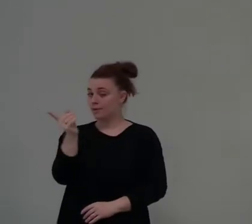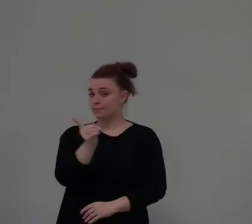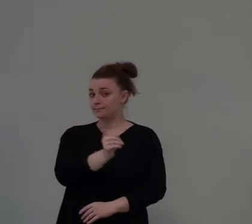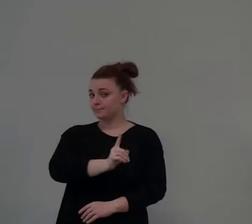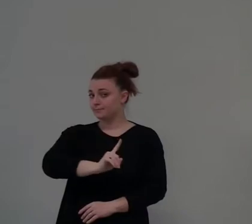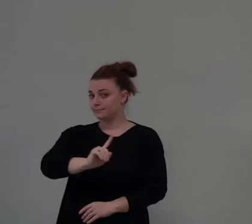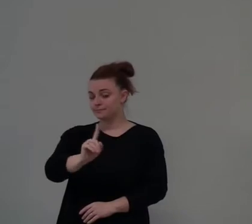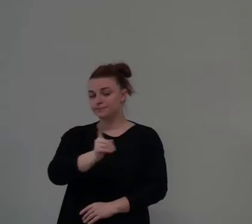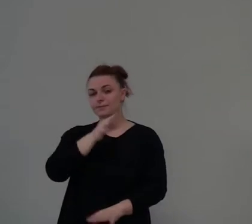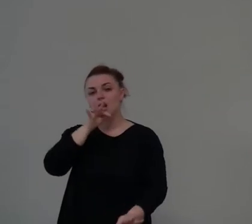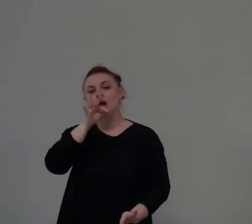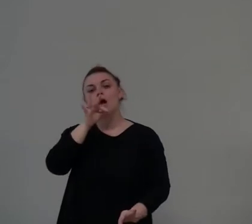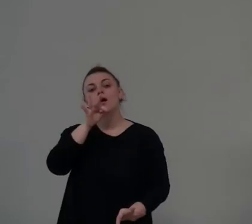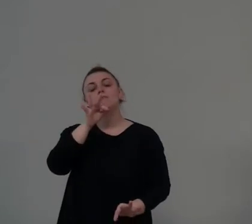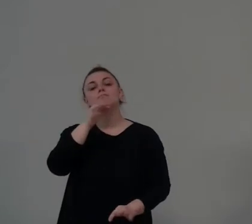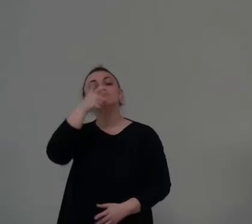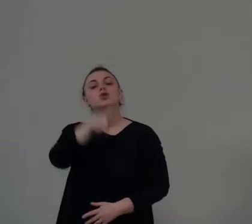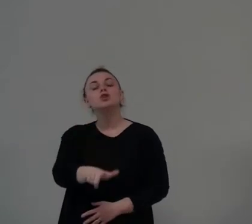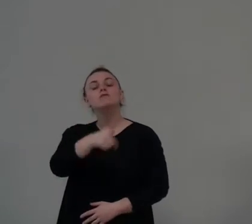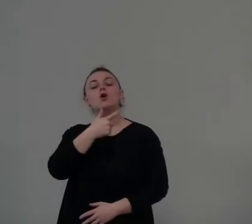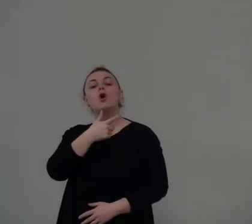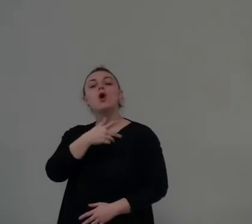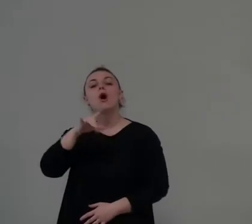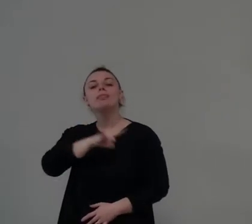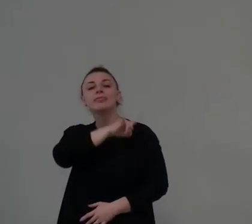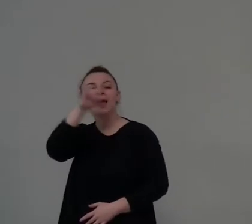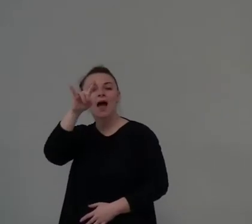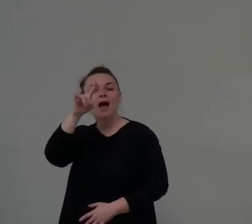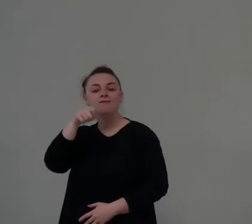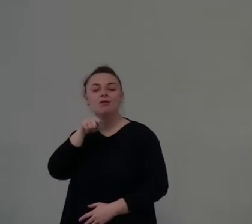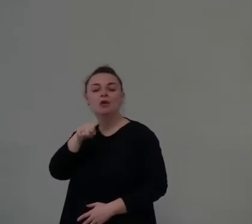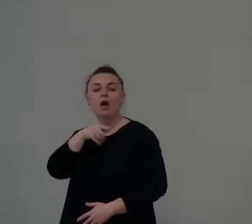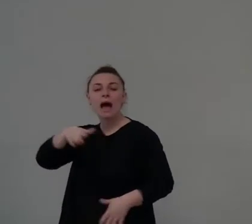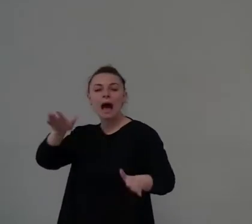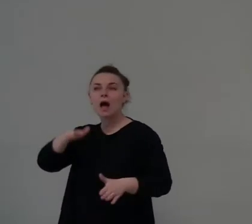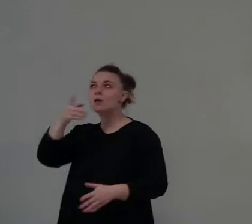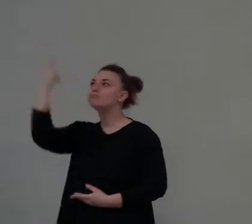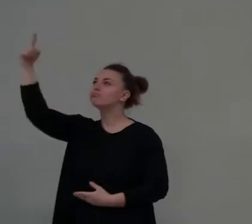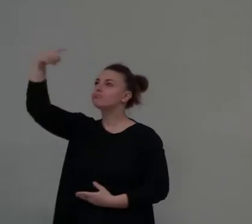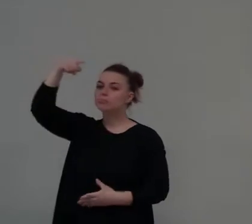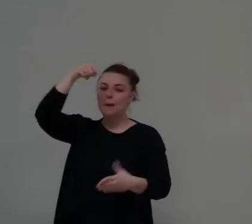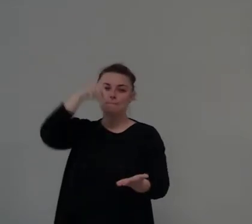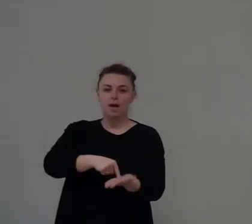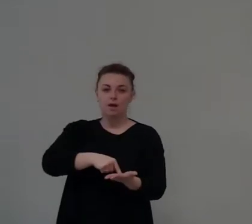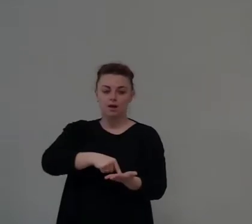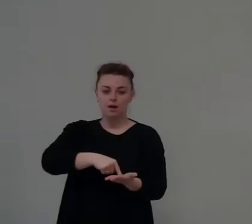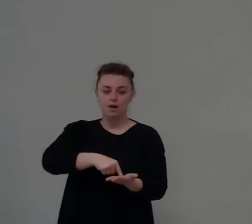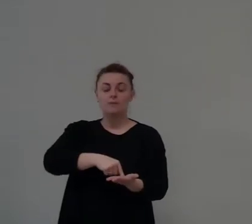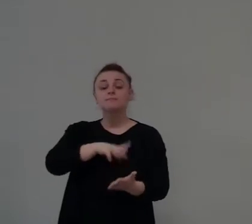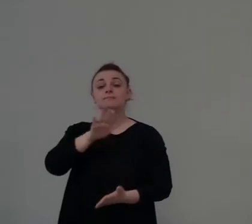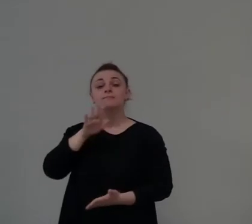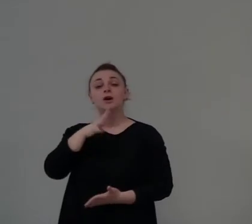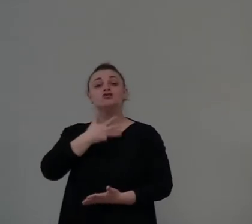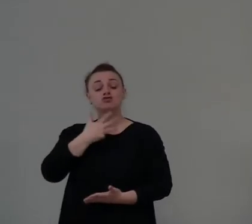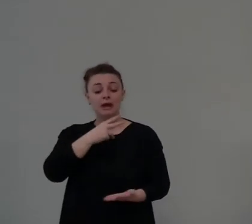Il diavolo, ricordatevi, è un angelo caduto. E in Daniele 8:11 è detto che gli angeli si spostano